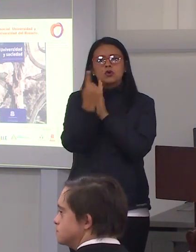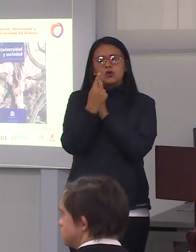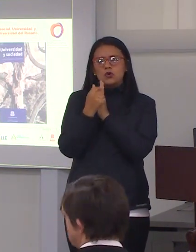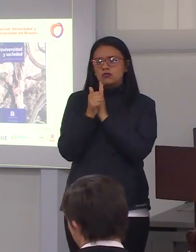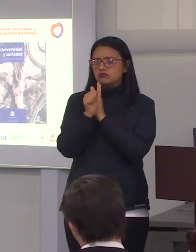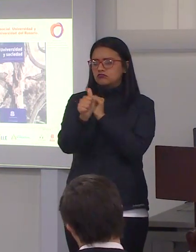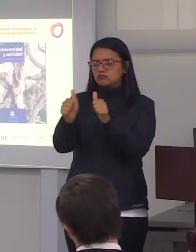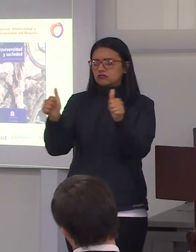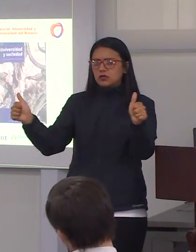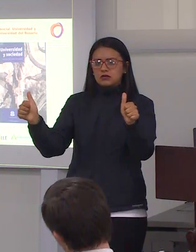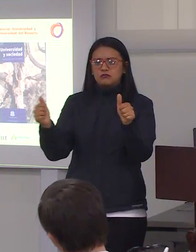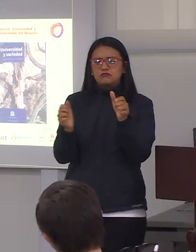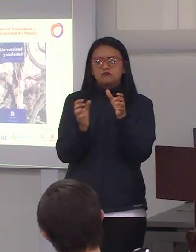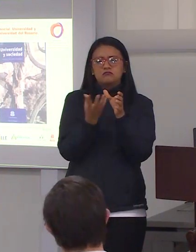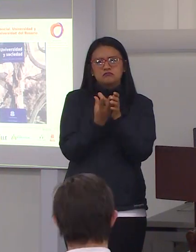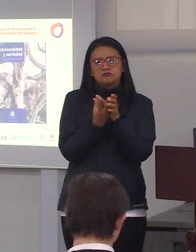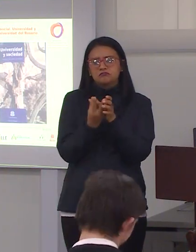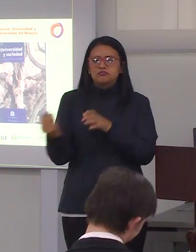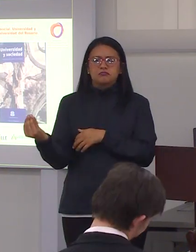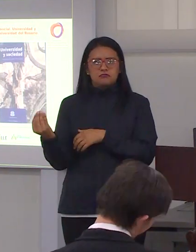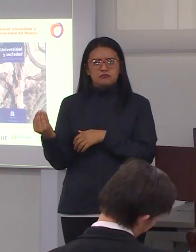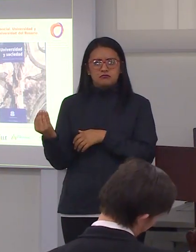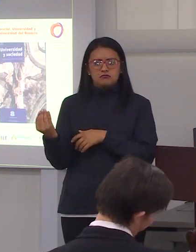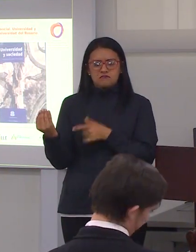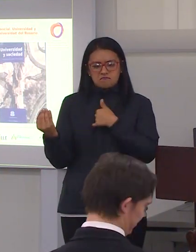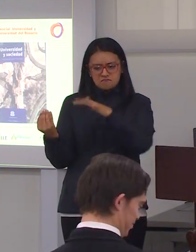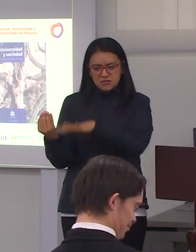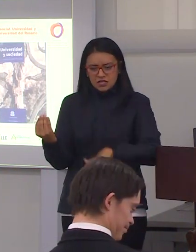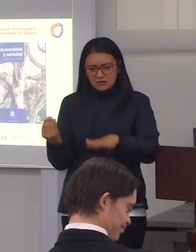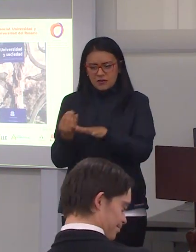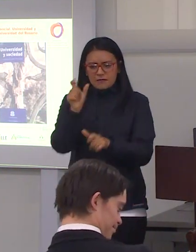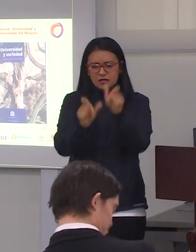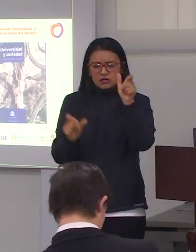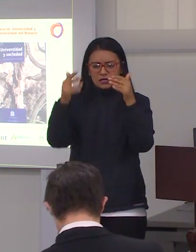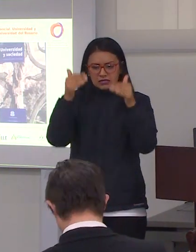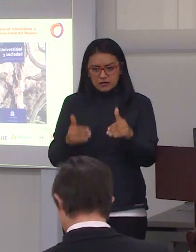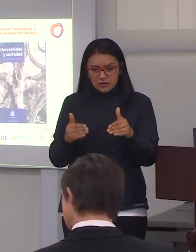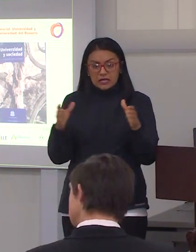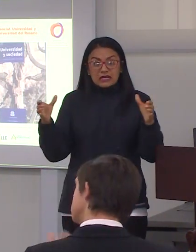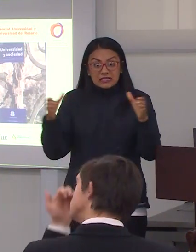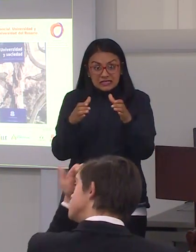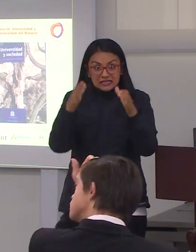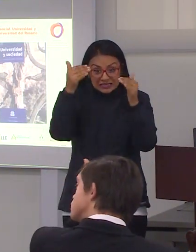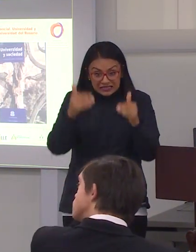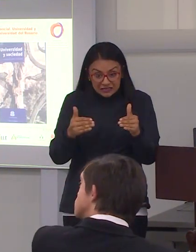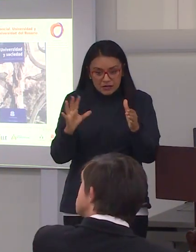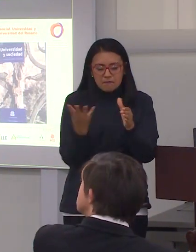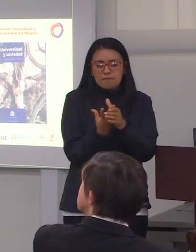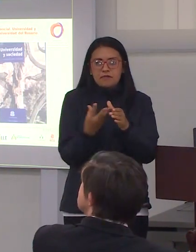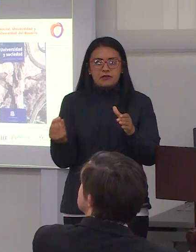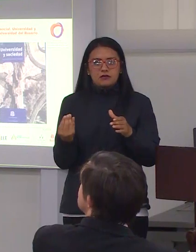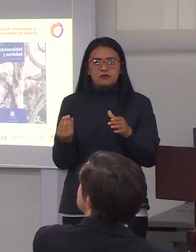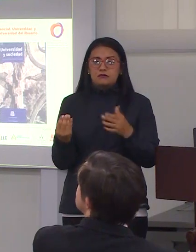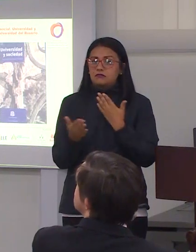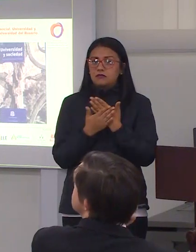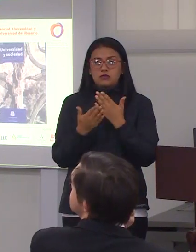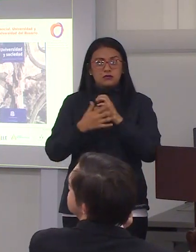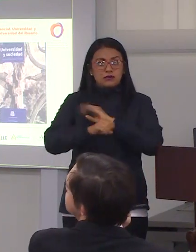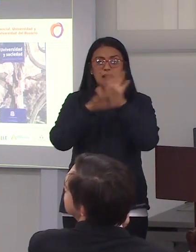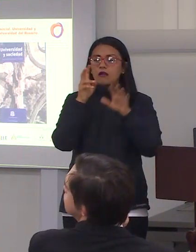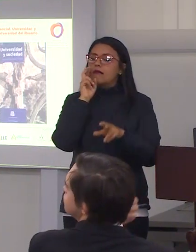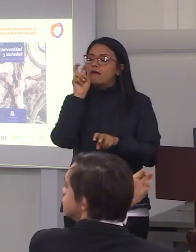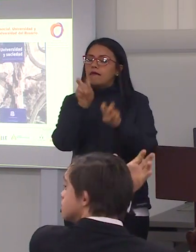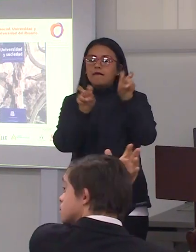ellos mismos excluyentes dentro de la misma población con discapacidad. Porque aquí tenemos claro que no queremos nivelar,